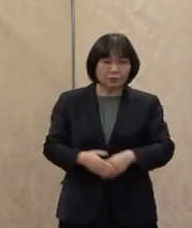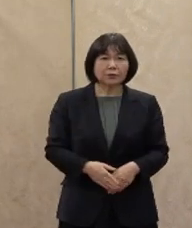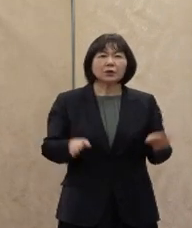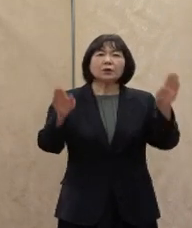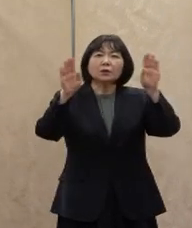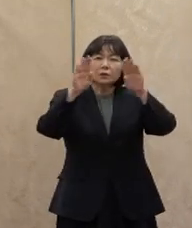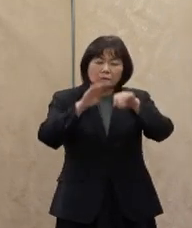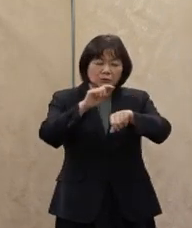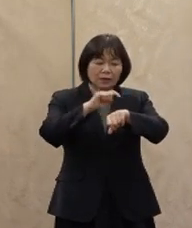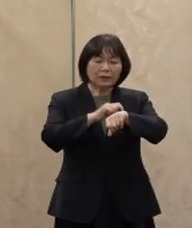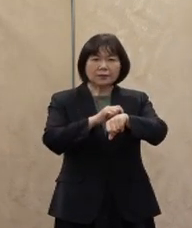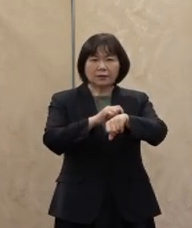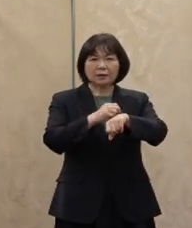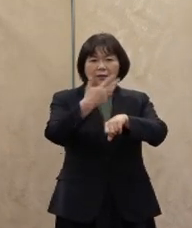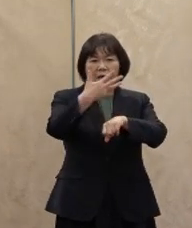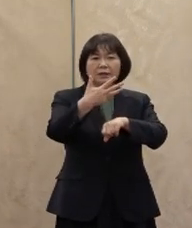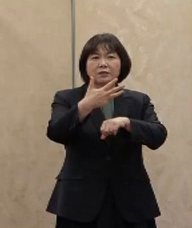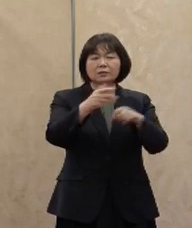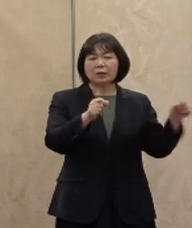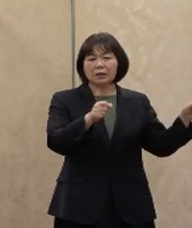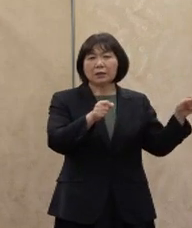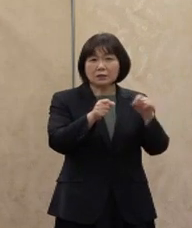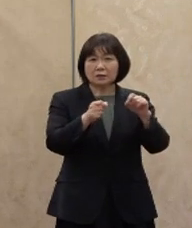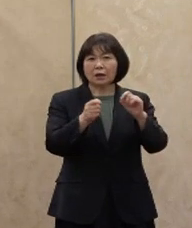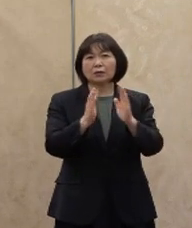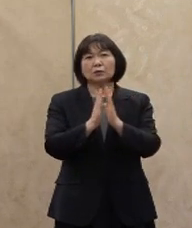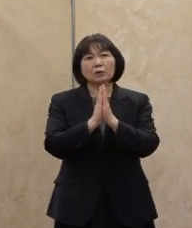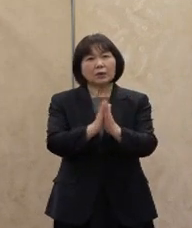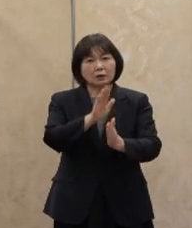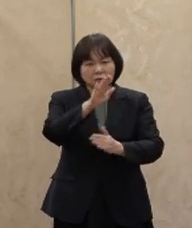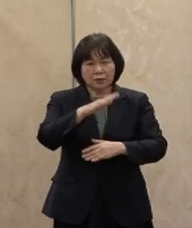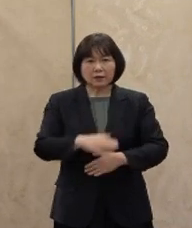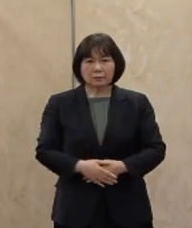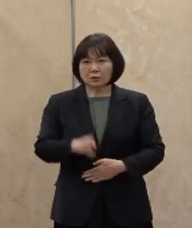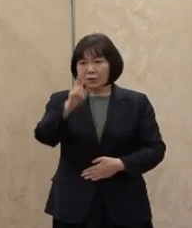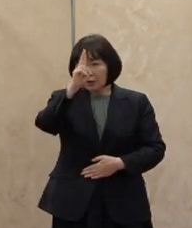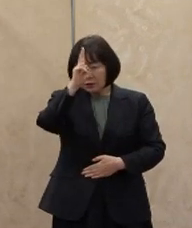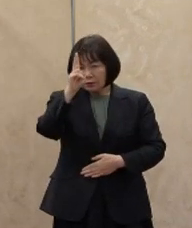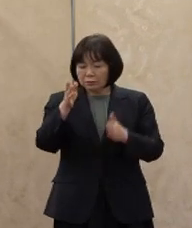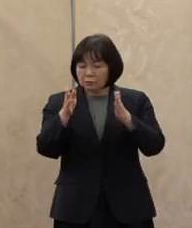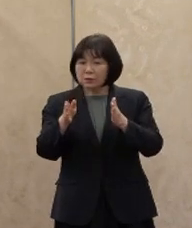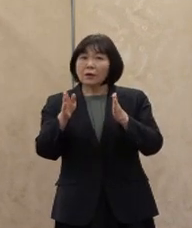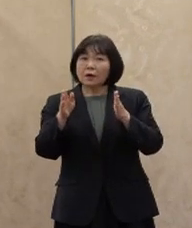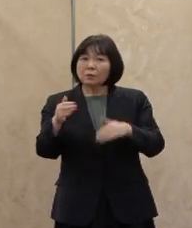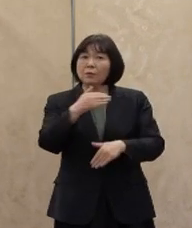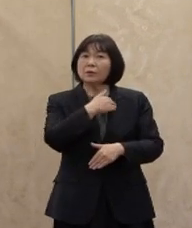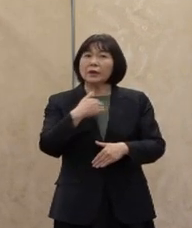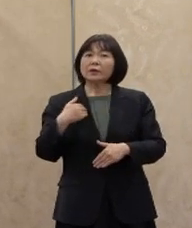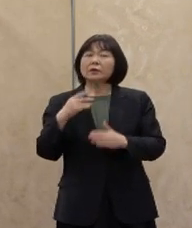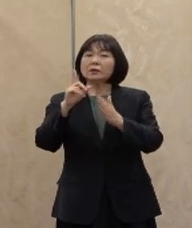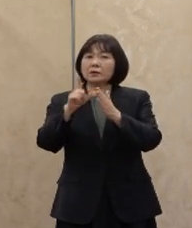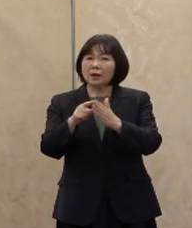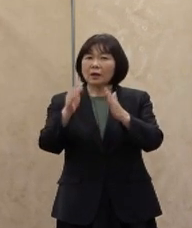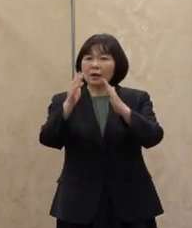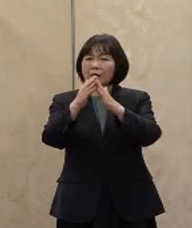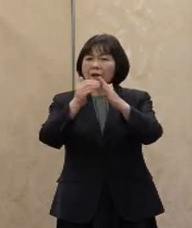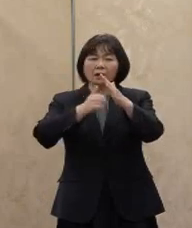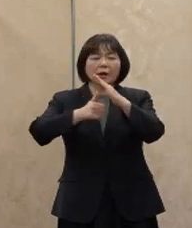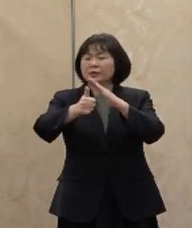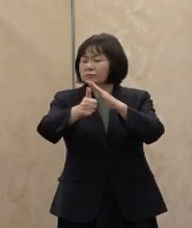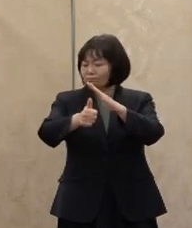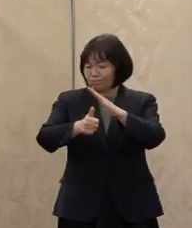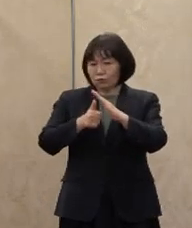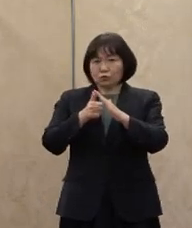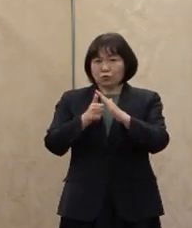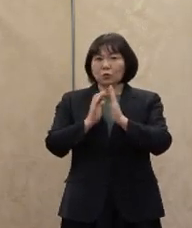夜は8時までの時短営業の要請っていうのはしてますけれども、昼間についてもできれば外出の自粛をお願いしてです